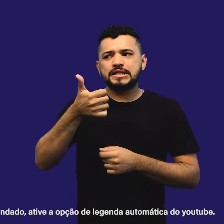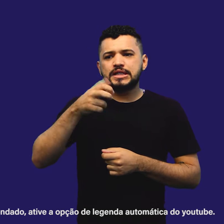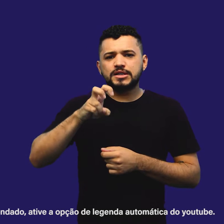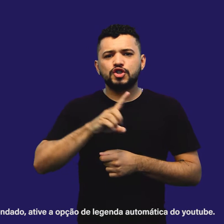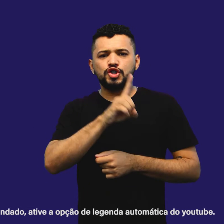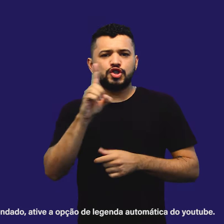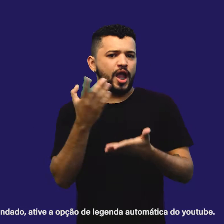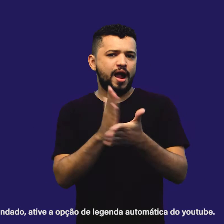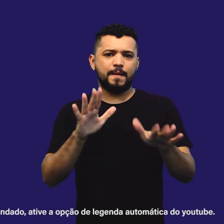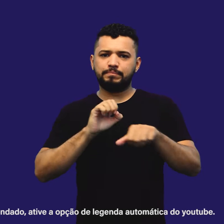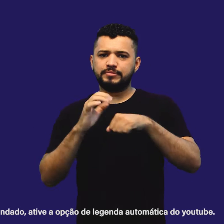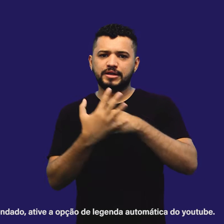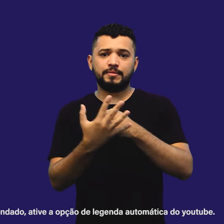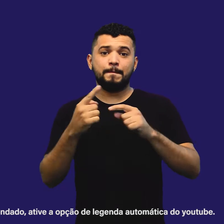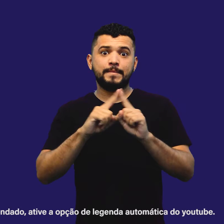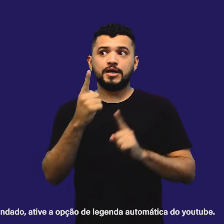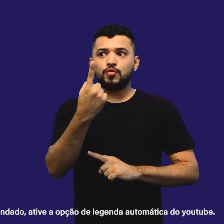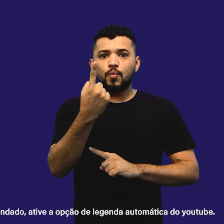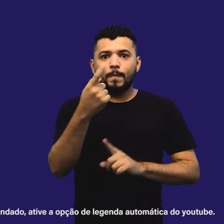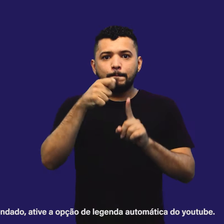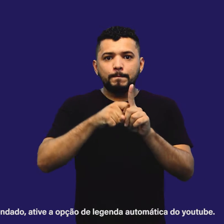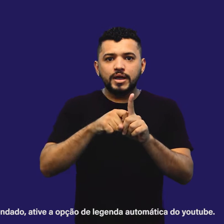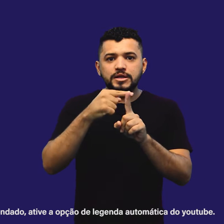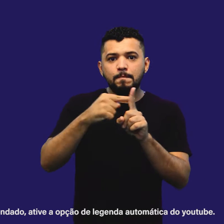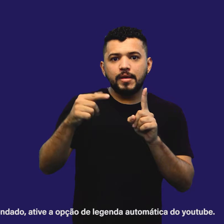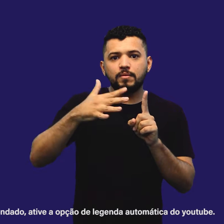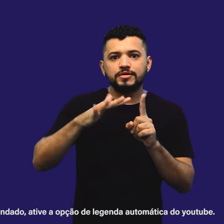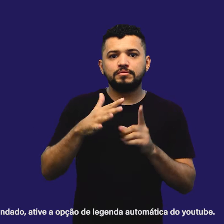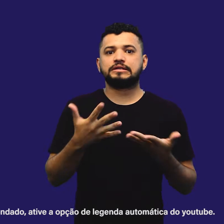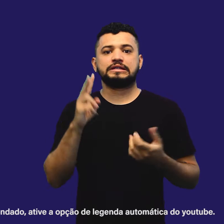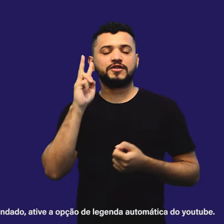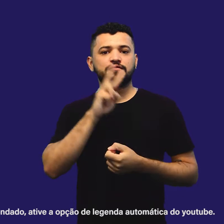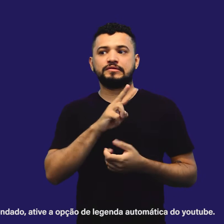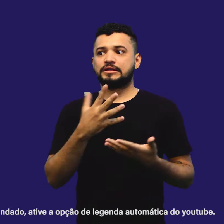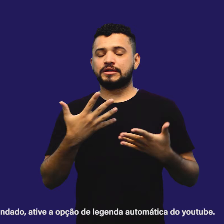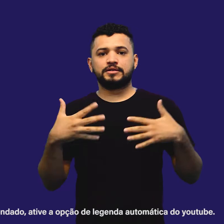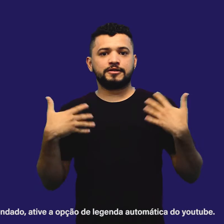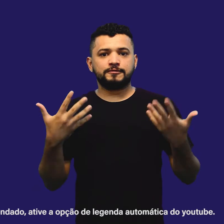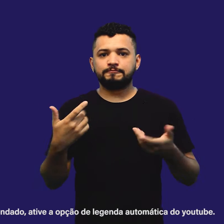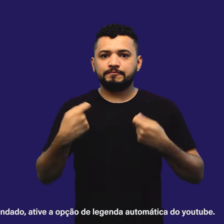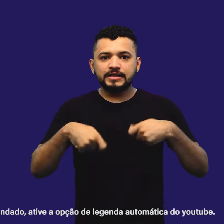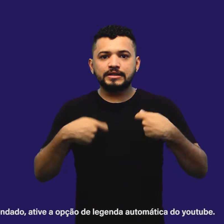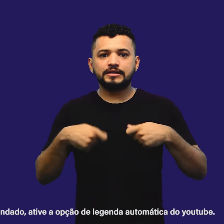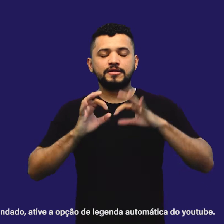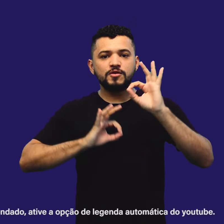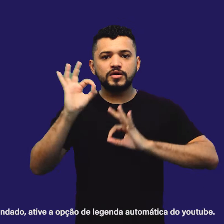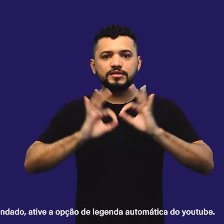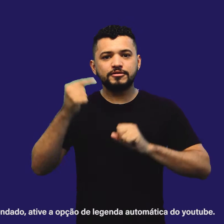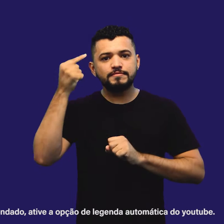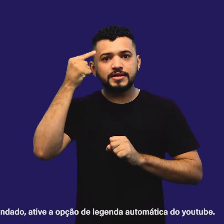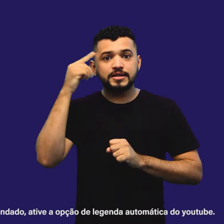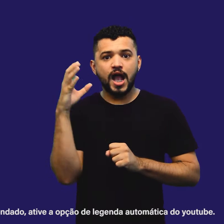dias. E quando tinha 1 mês e meio, eu vi que não ia passar mais e precisaria de fazer algo